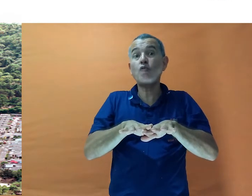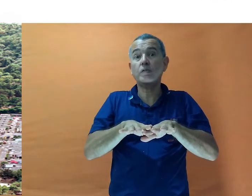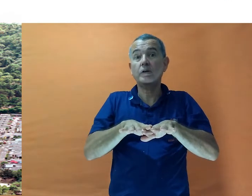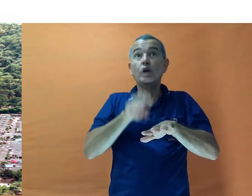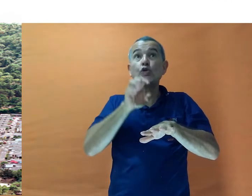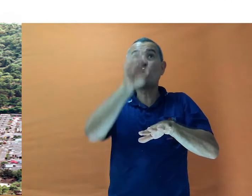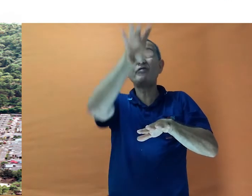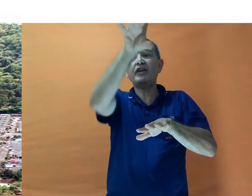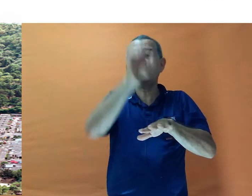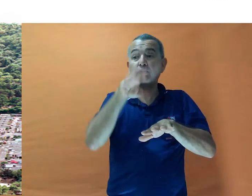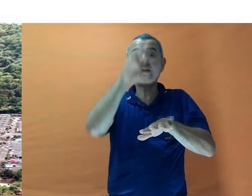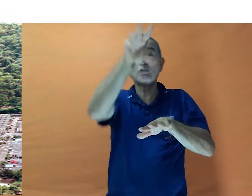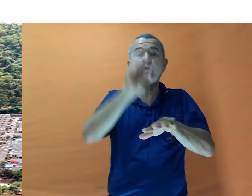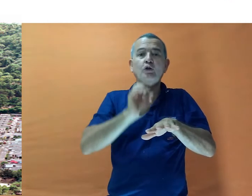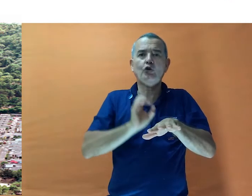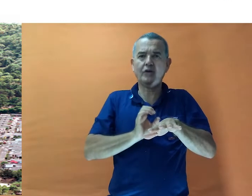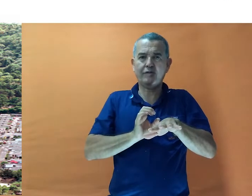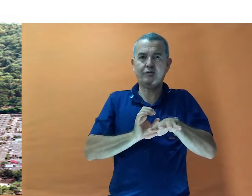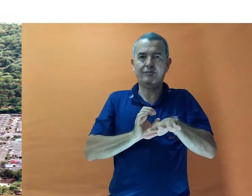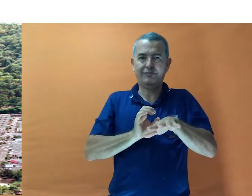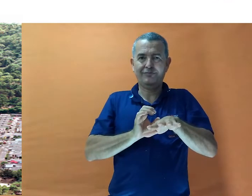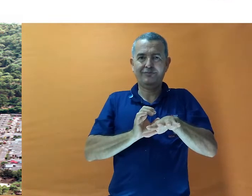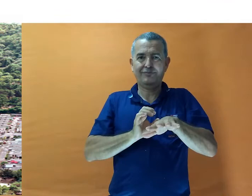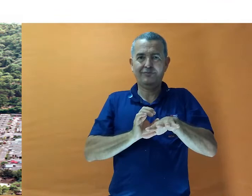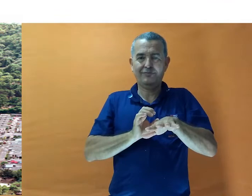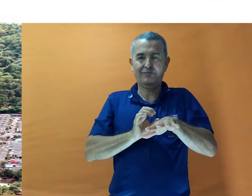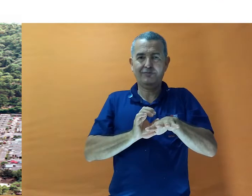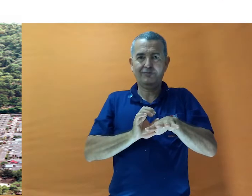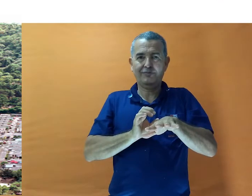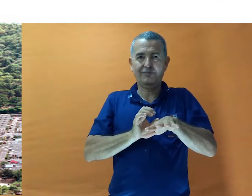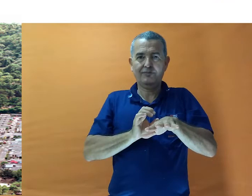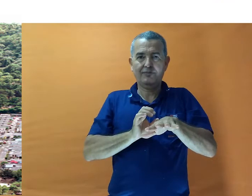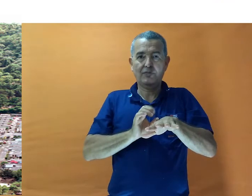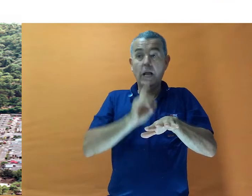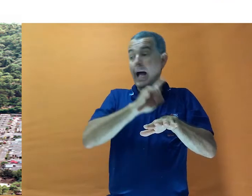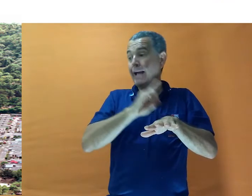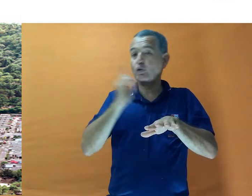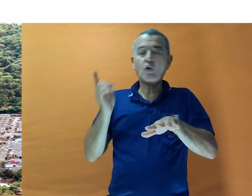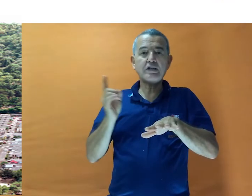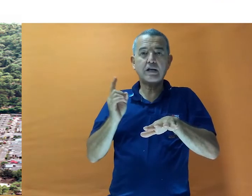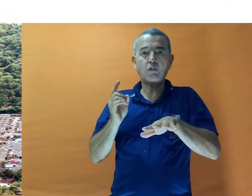E pronto, acabou aqui, eu estou na 1. Eu estou vendo a posição do fotógrafo.